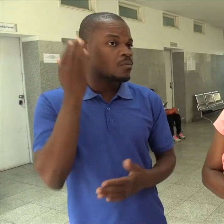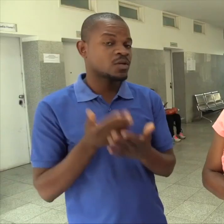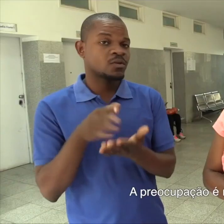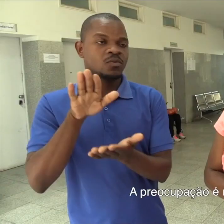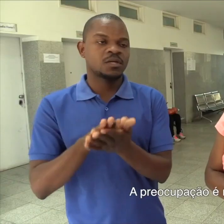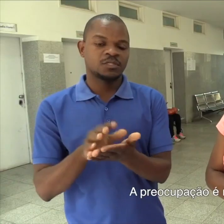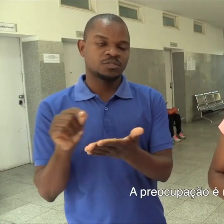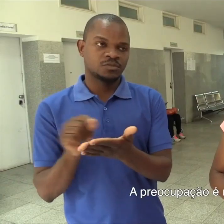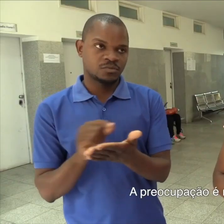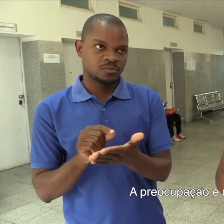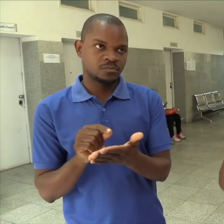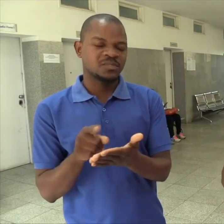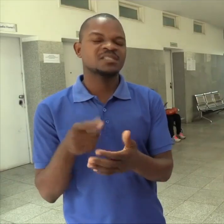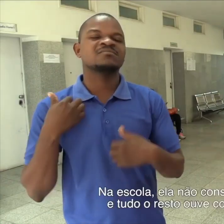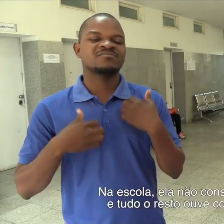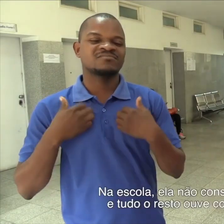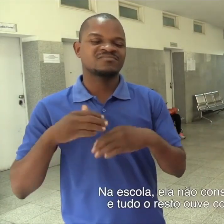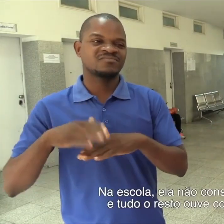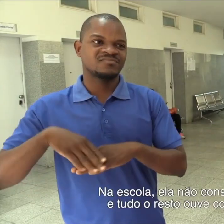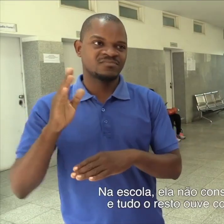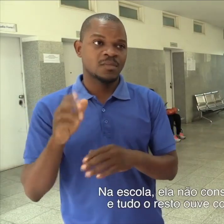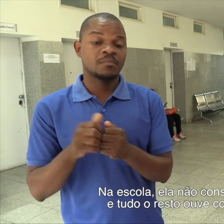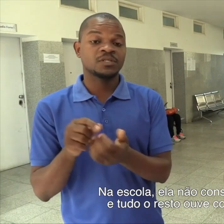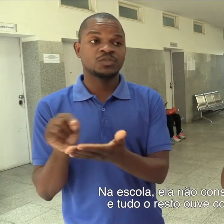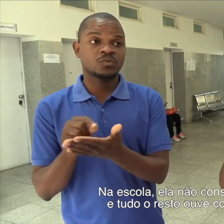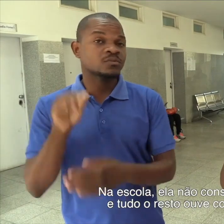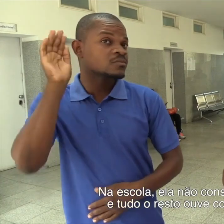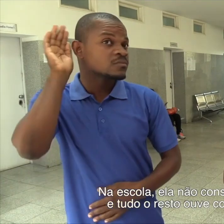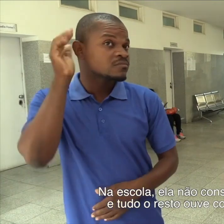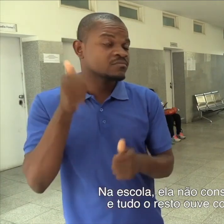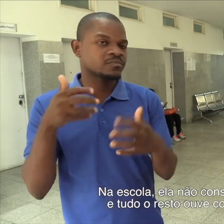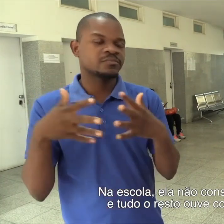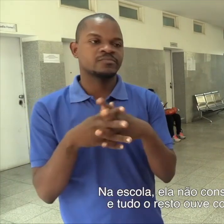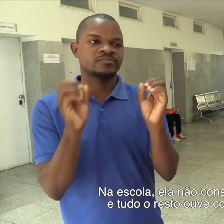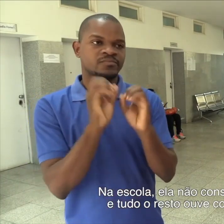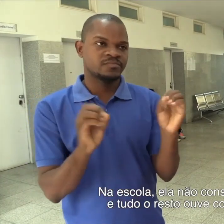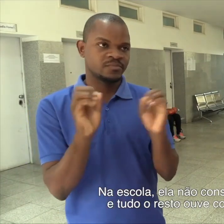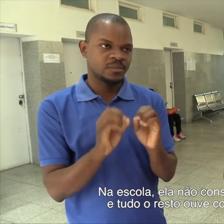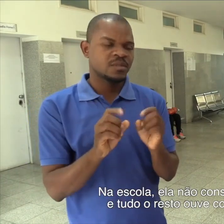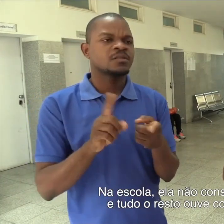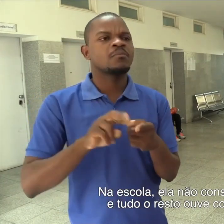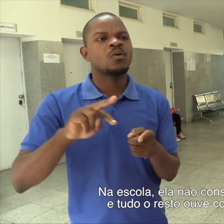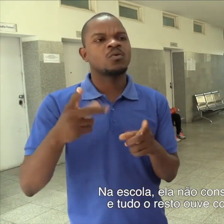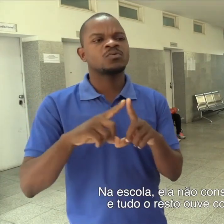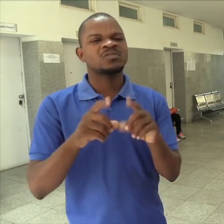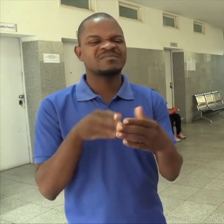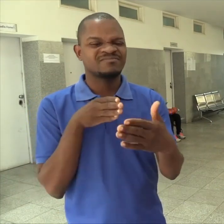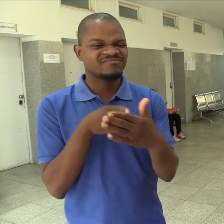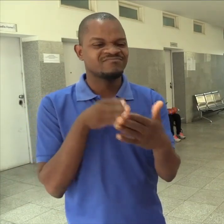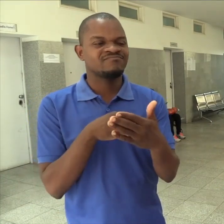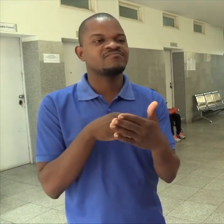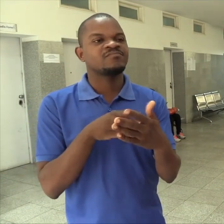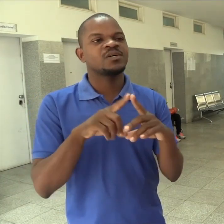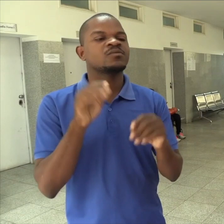A preocupação é na escola. Vai à escola e não consegue ouvir bem. E tudo o resto ouve com dificuldade.